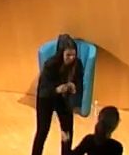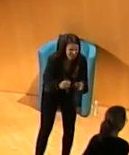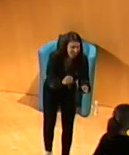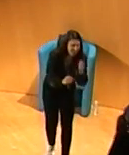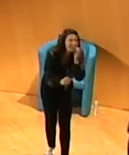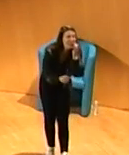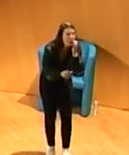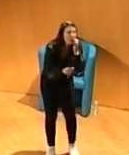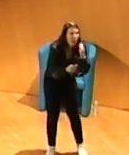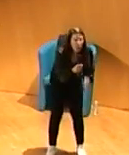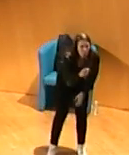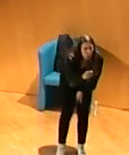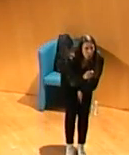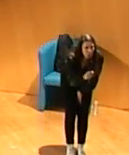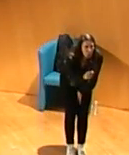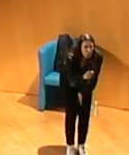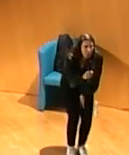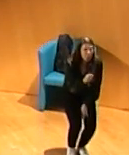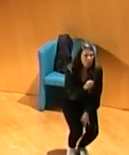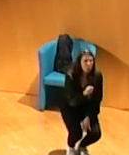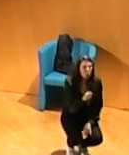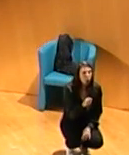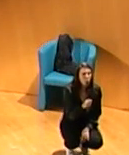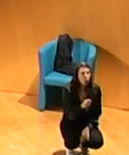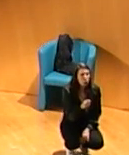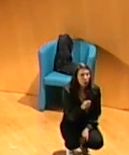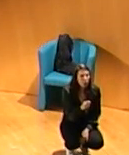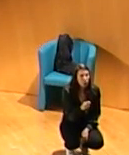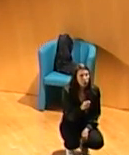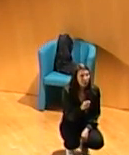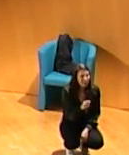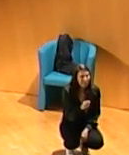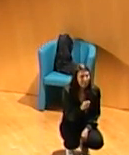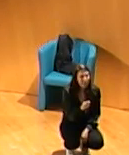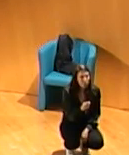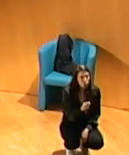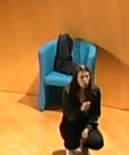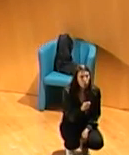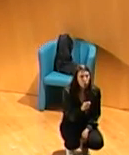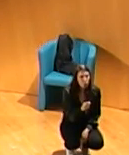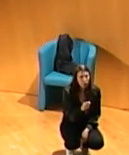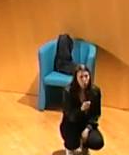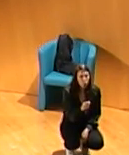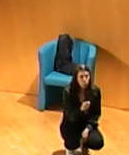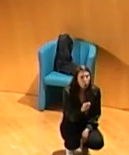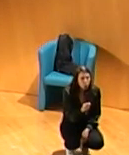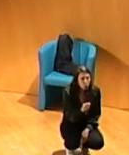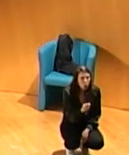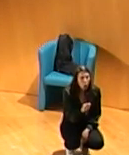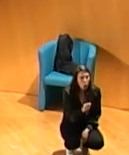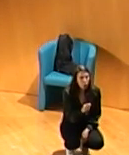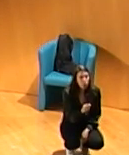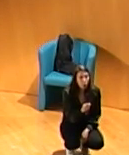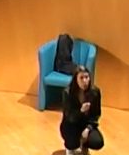Pas de problème. Bonjour à tous et merci beaucoup pour ce témoignage. C'était très intéressant. J'aurais voulu connaître votre point de